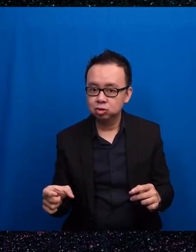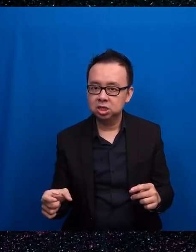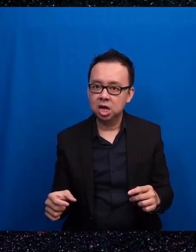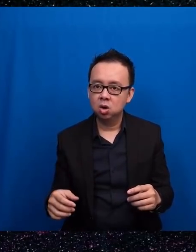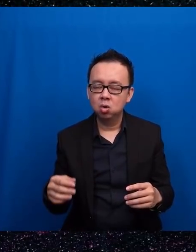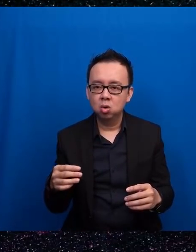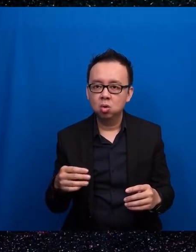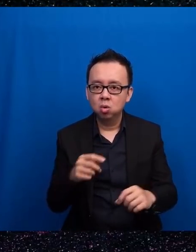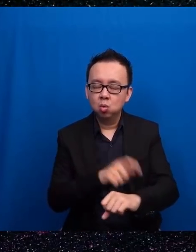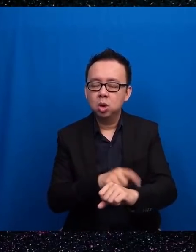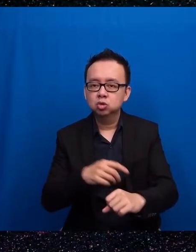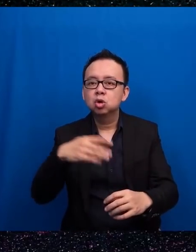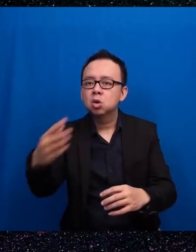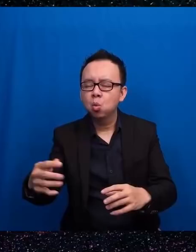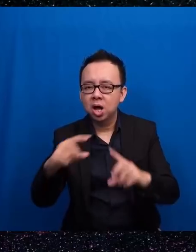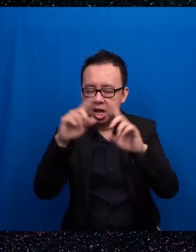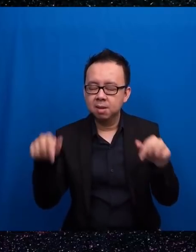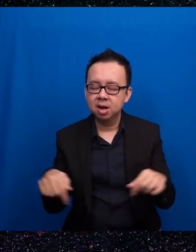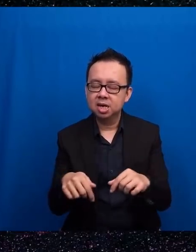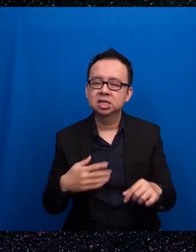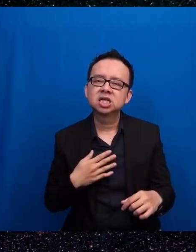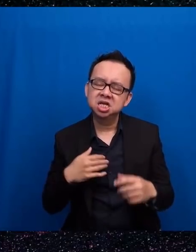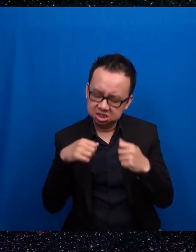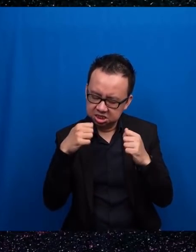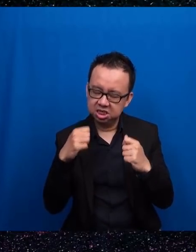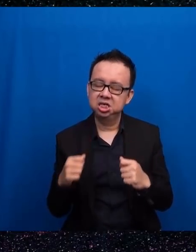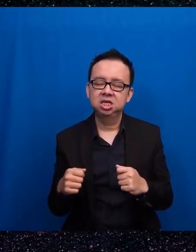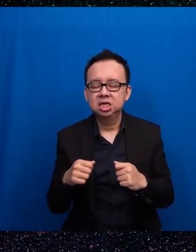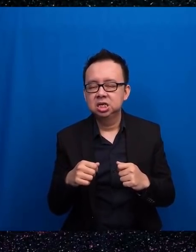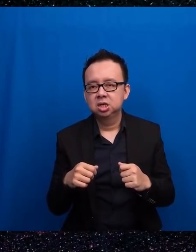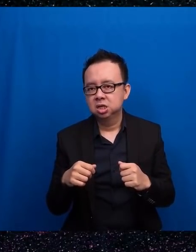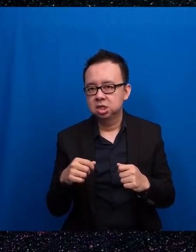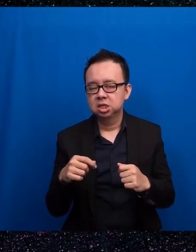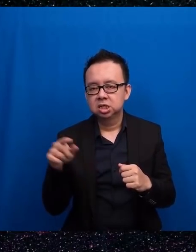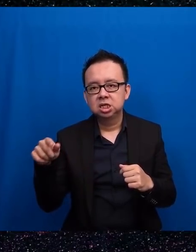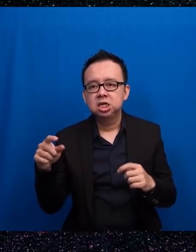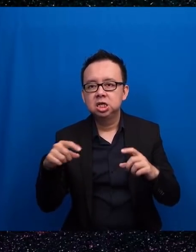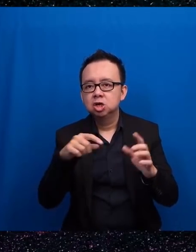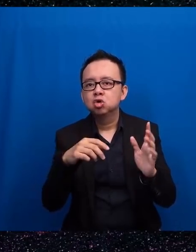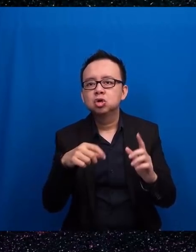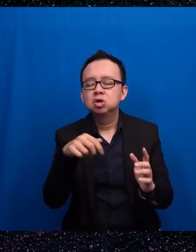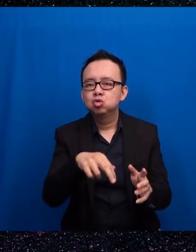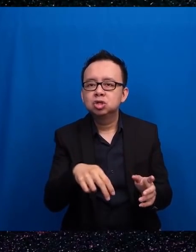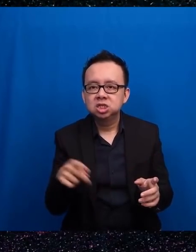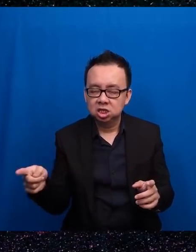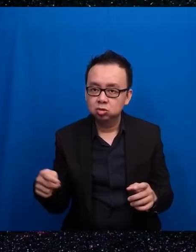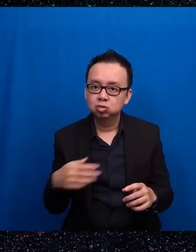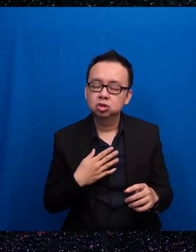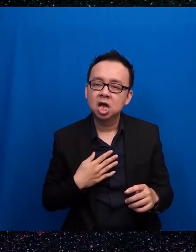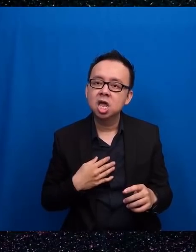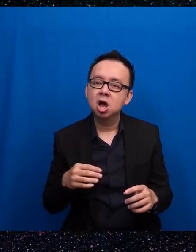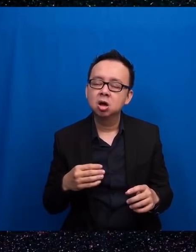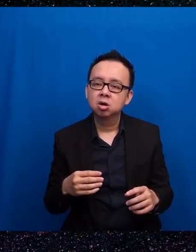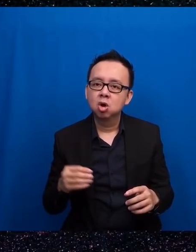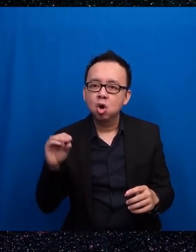saya sedih sih, karena ada nostalgia. Tadi di tempat itu, di kursi itu, di sofa, saya ngomong apa sama Roh Kudus, saya dilawat